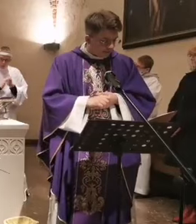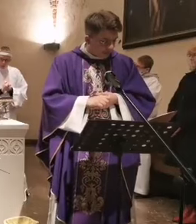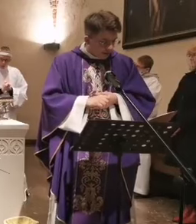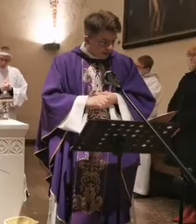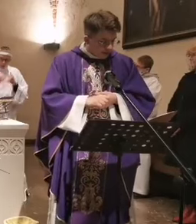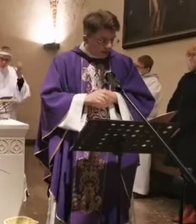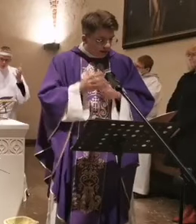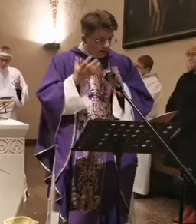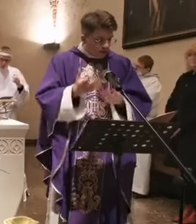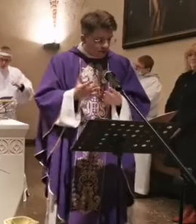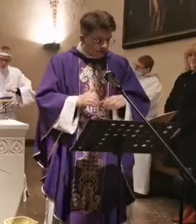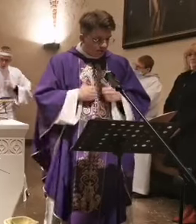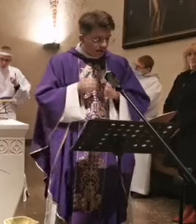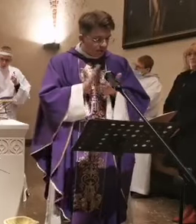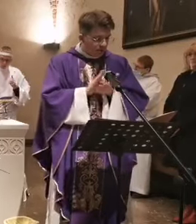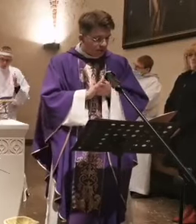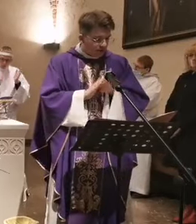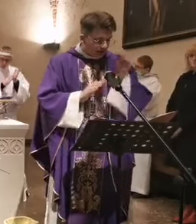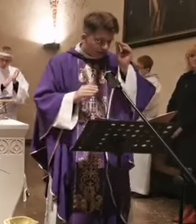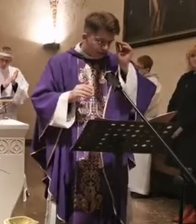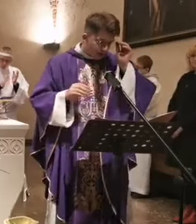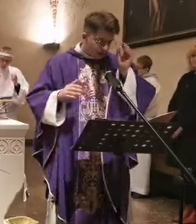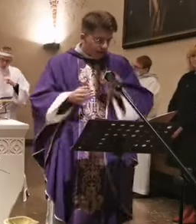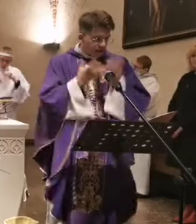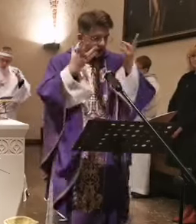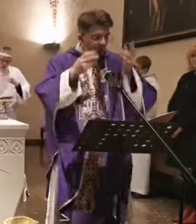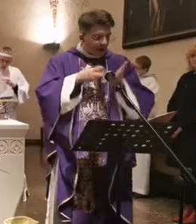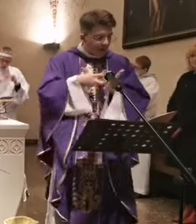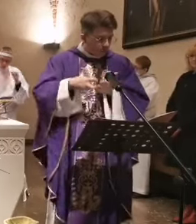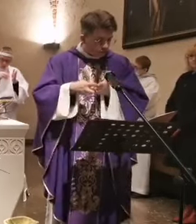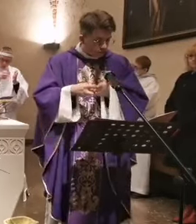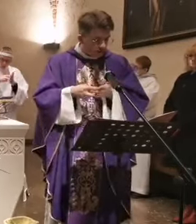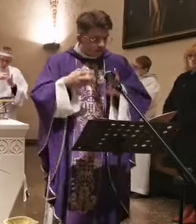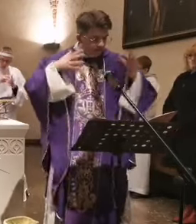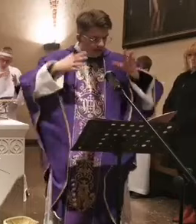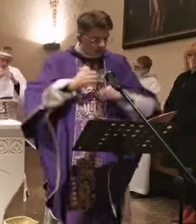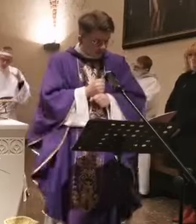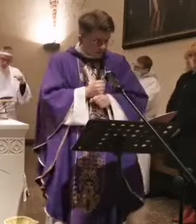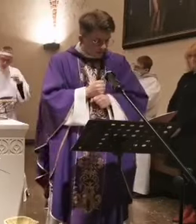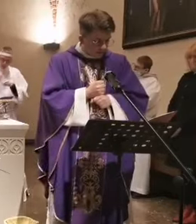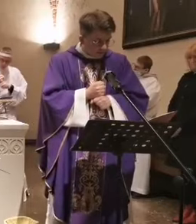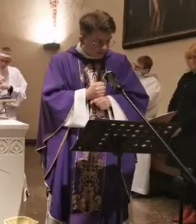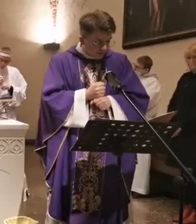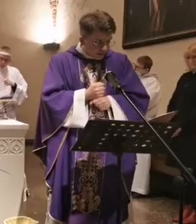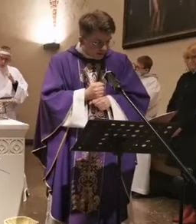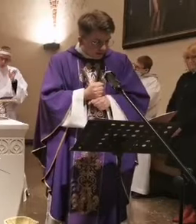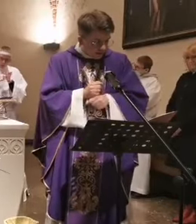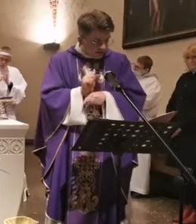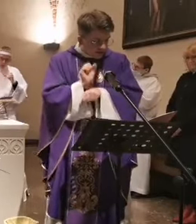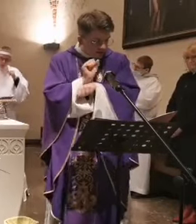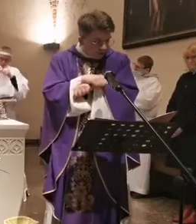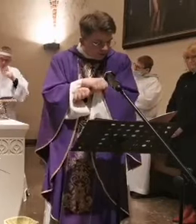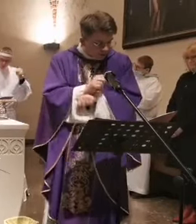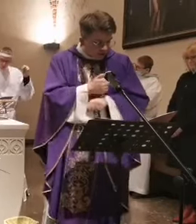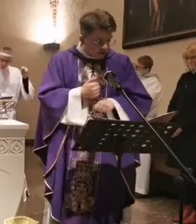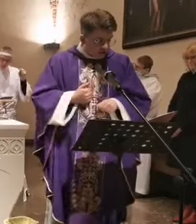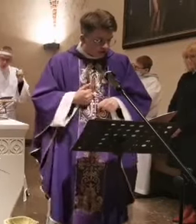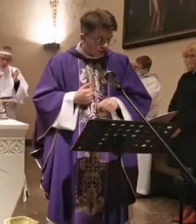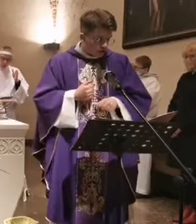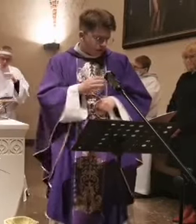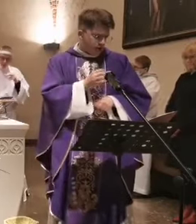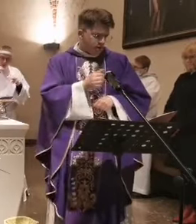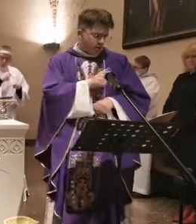che glorifichiamo con le abbiamo ci palini przez dzieła pokuty wielkopostnej ponieważ